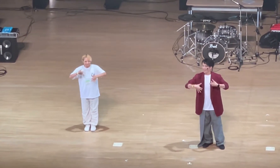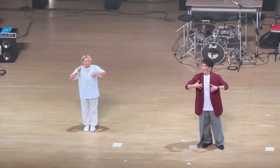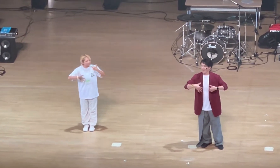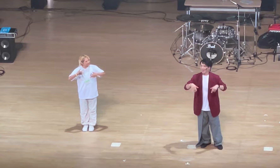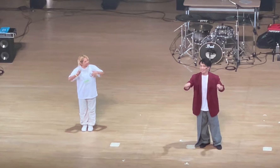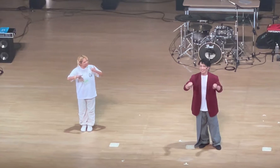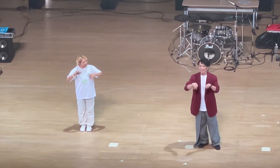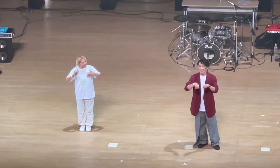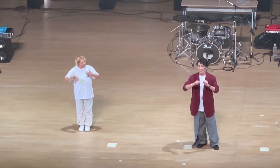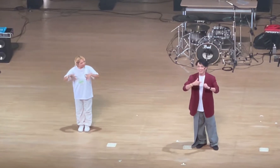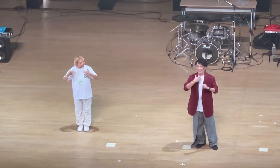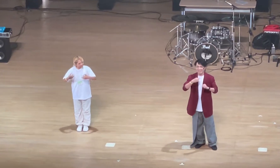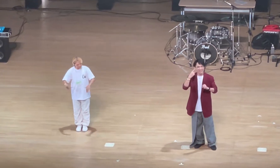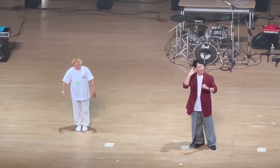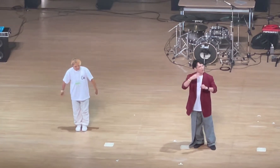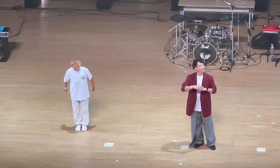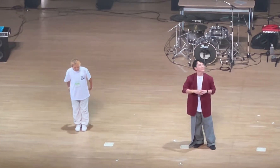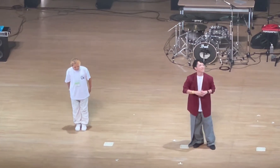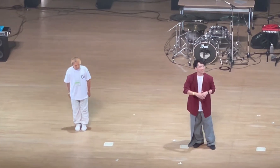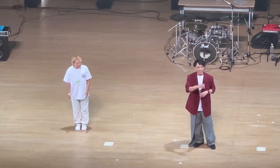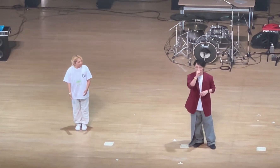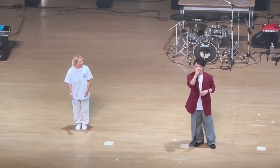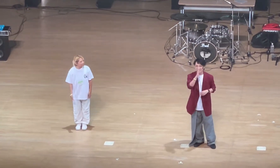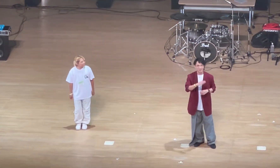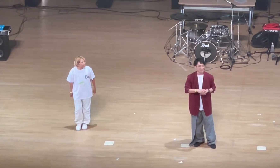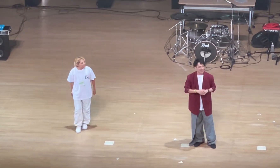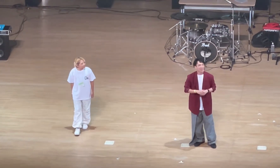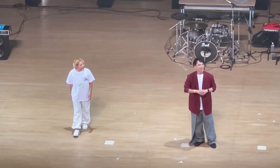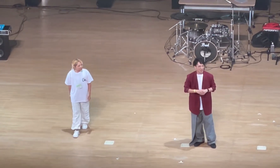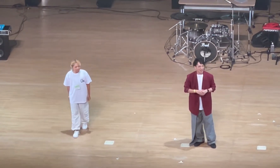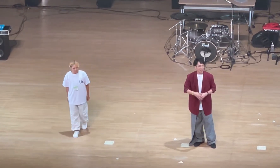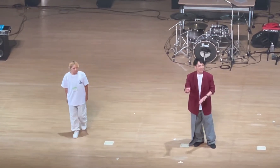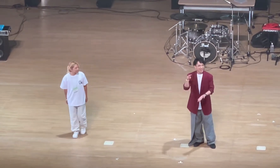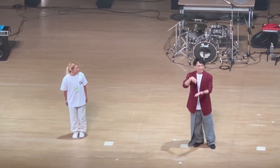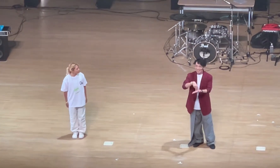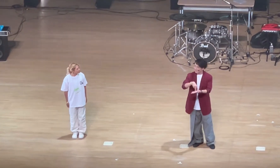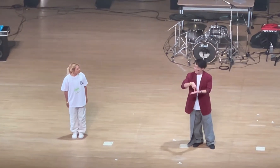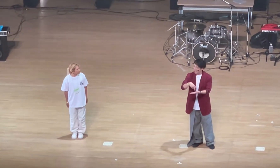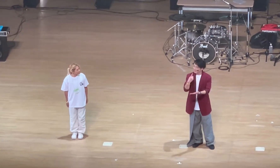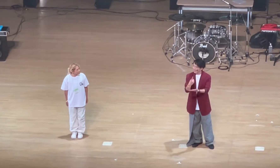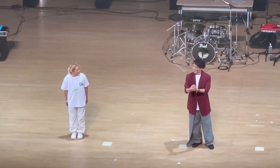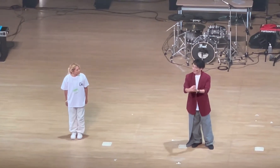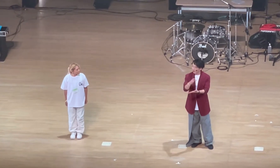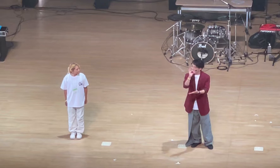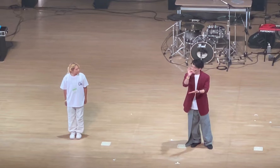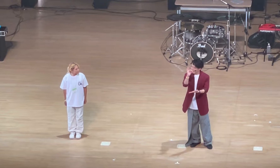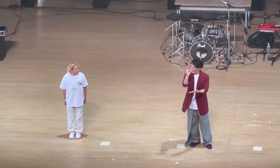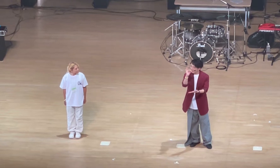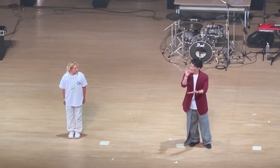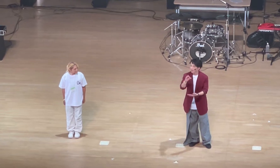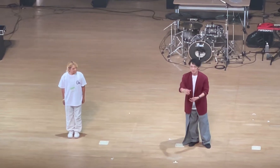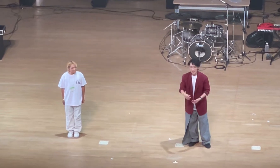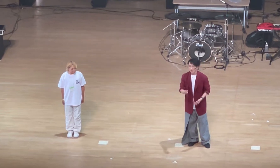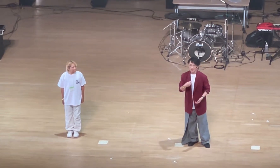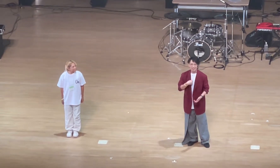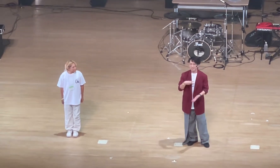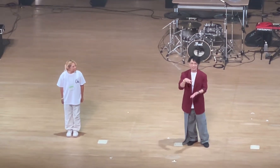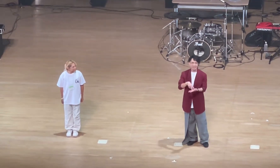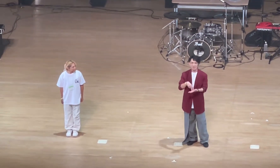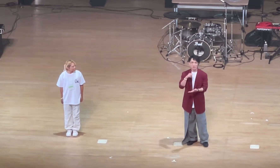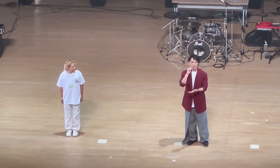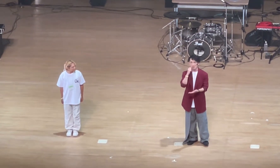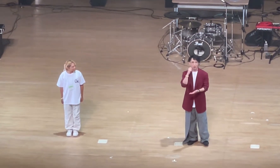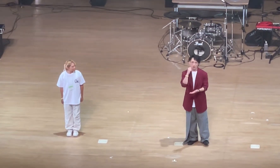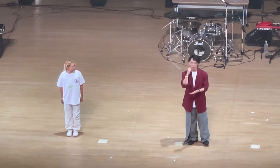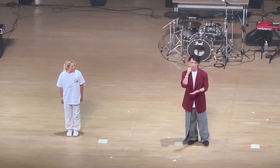。これを一緒にやっていきたいと思いますので、よろしくお願いします。これは立って参加も OK です。そして私